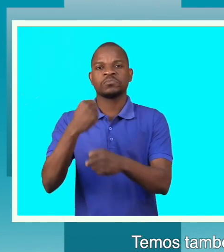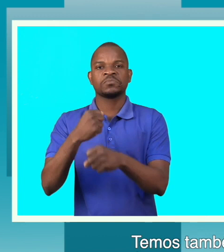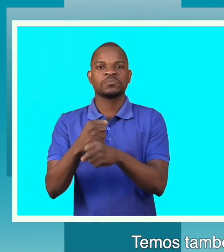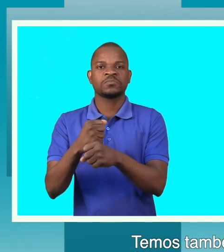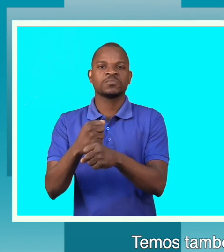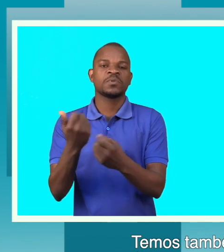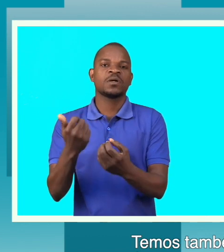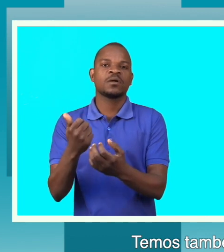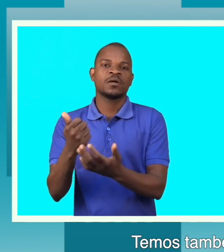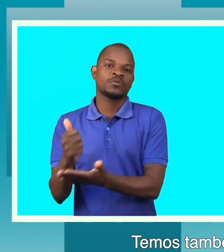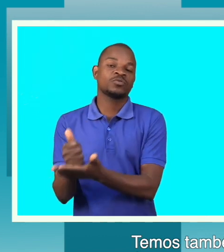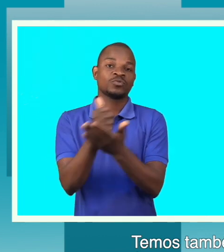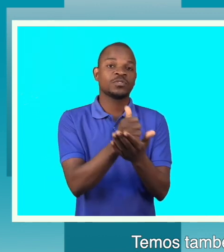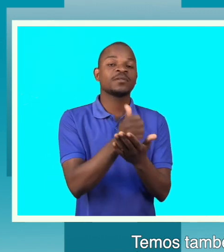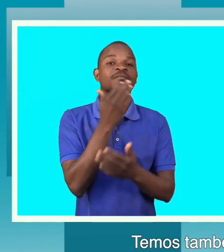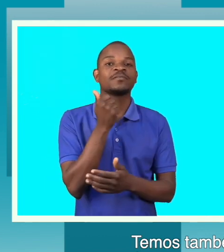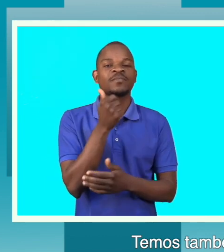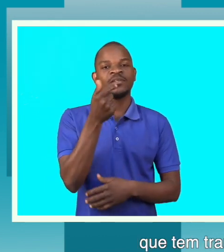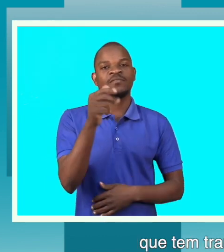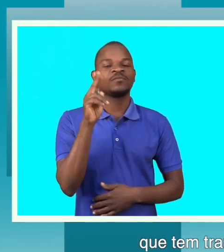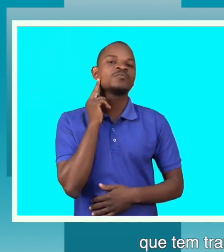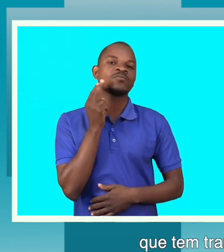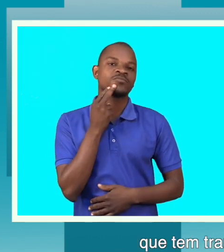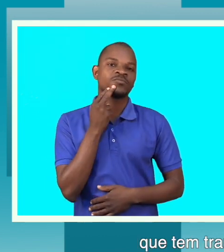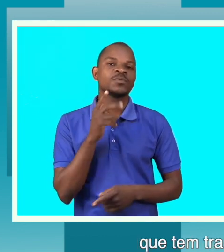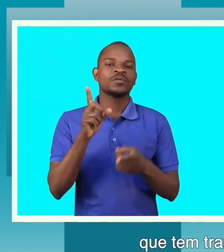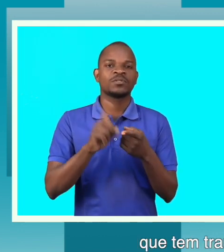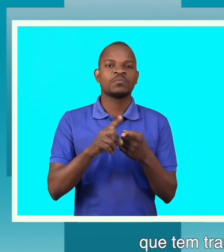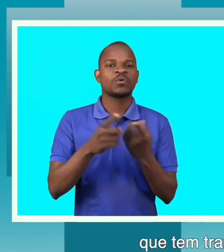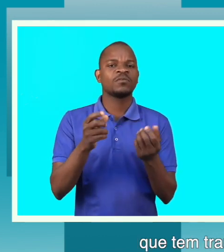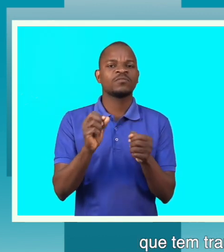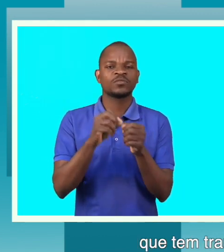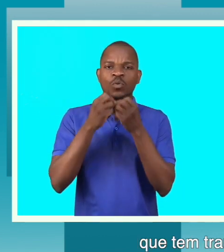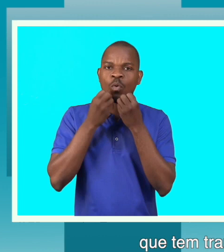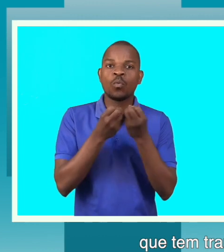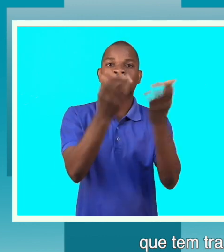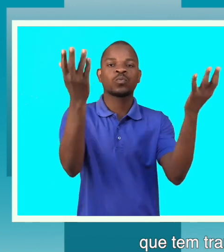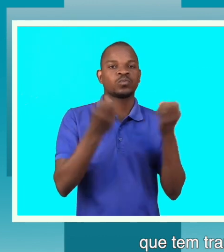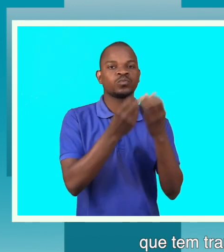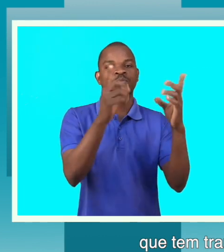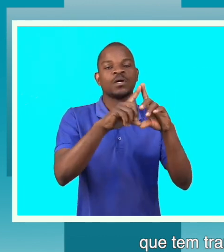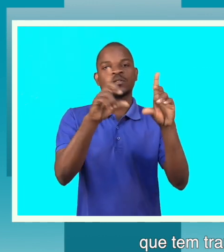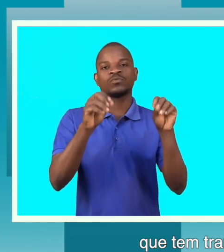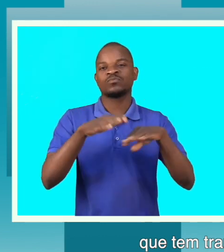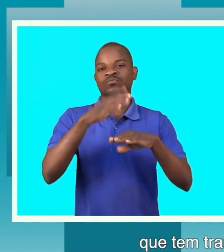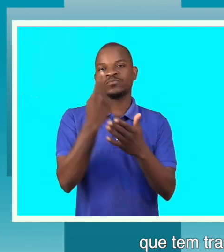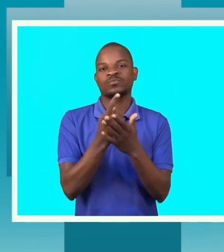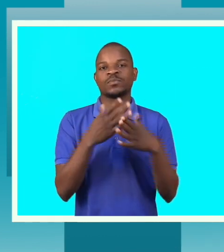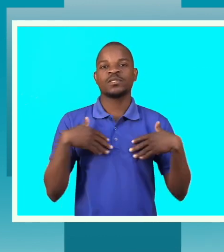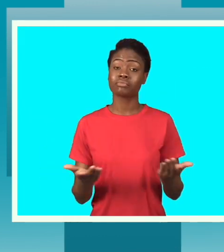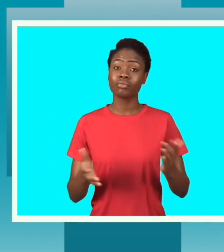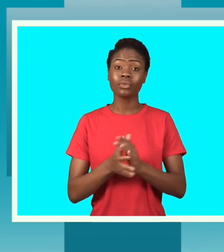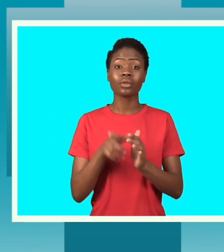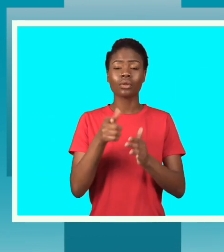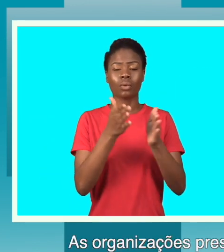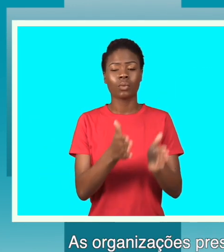apoio ao recurso à TV surdo e também têm transmitido bastante mensagens importantes de saúde.